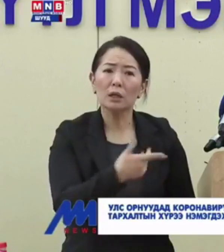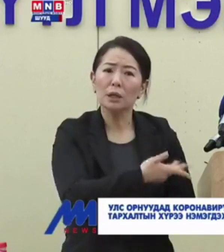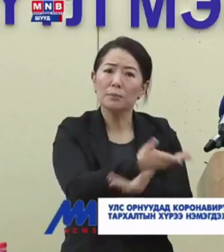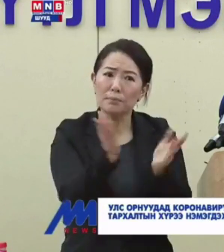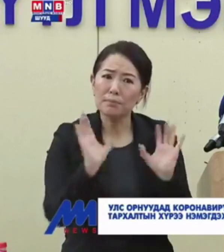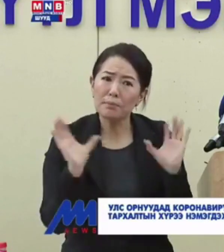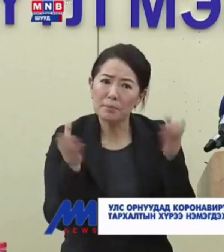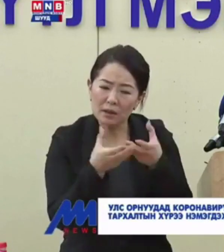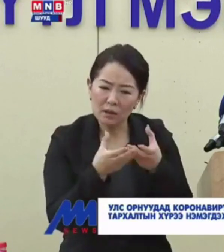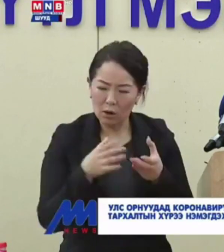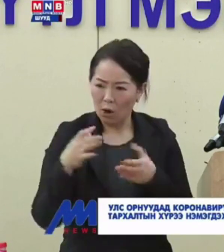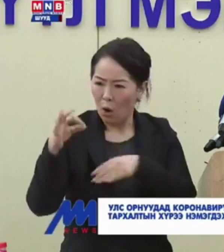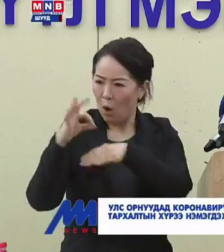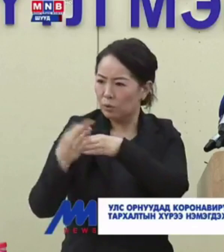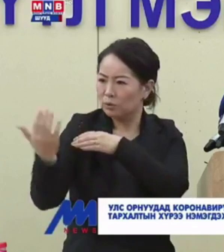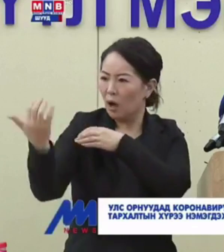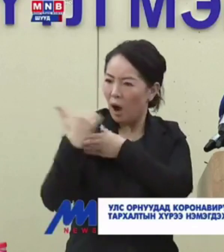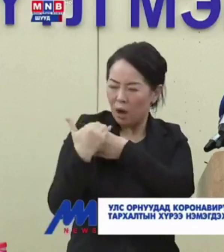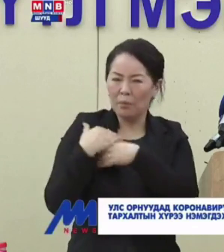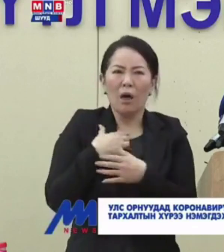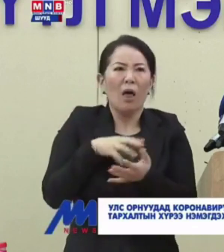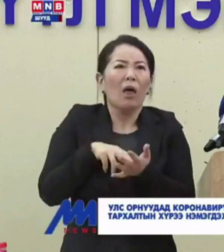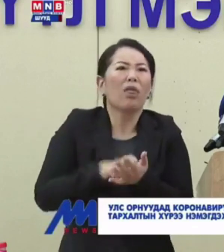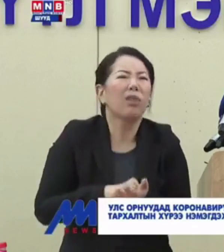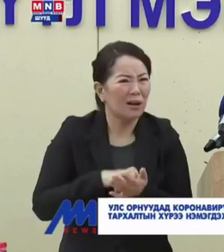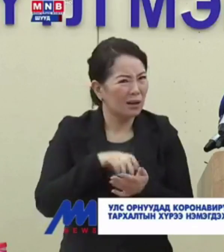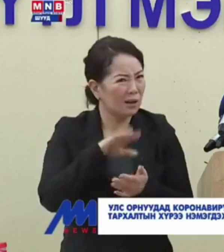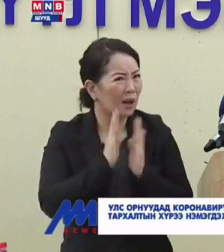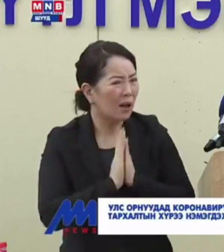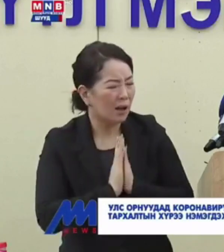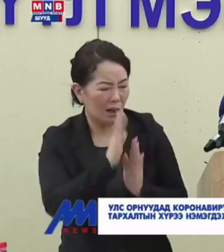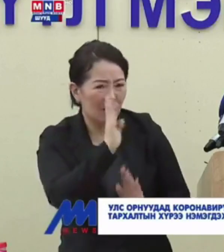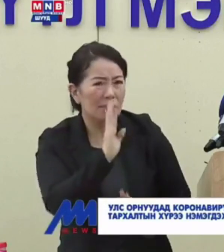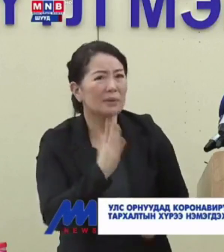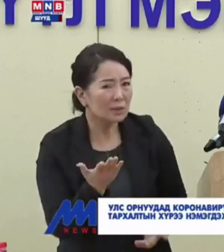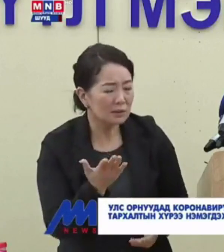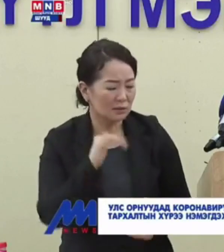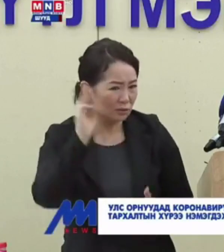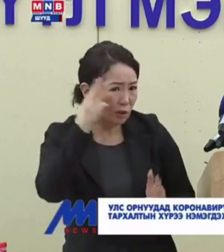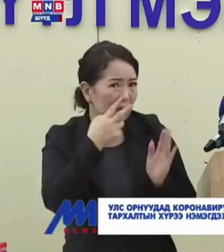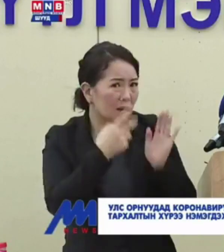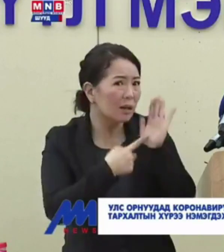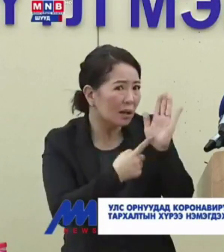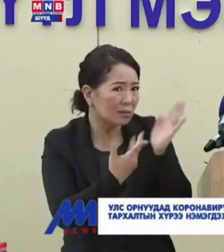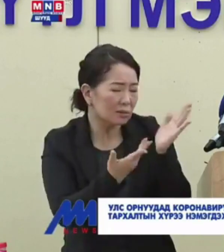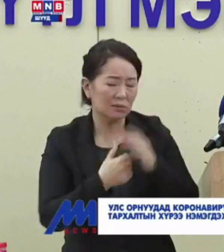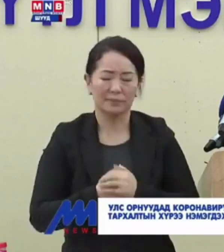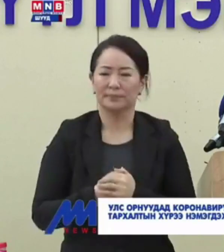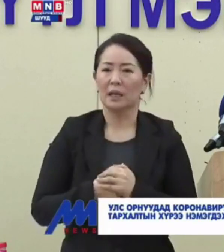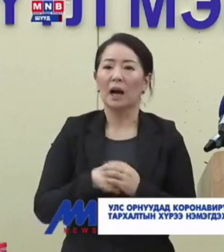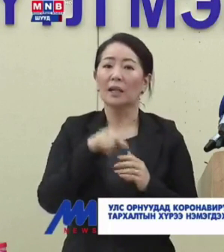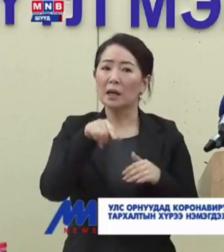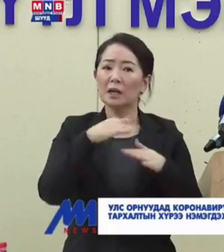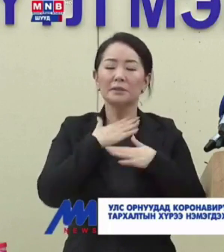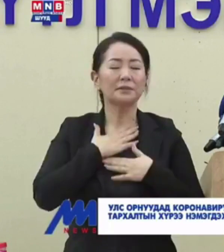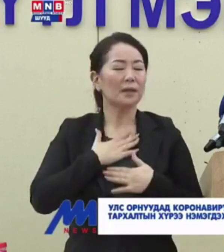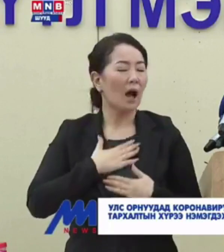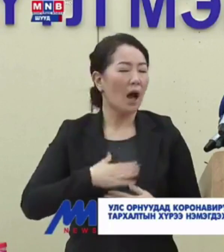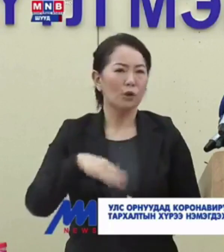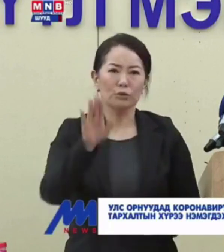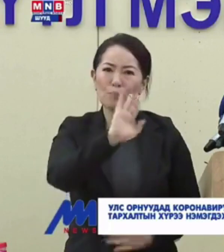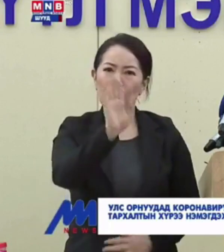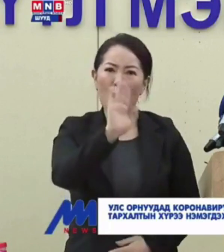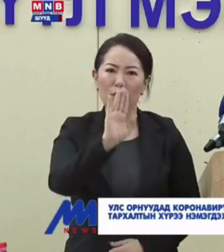нар бол нэгэнд ороод ирэх юм бодвол хүчин мөхсдөх юм байна гэдэг тод жишээ одоо харуулж байна. За бас мөн тайвшрч болохгүй Сингапур улс бол